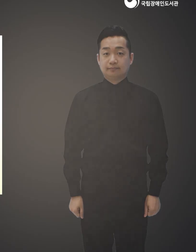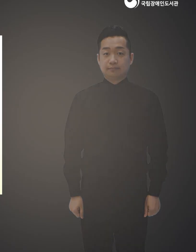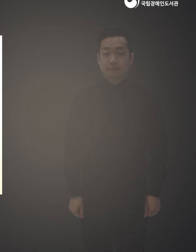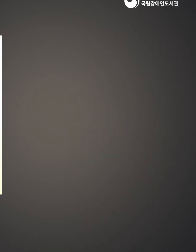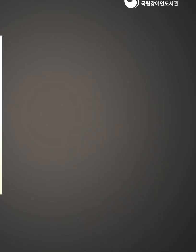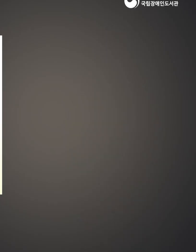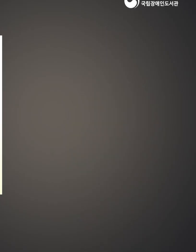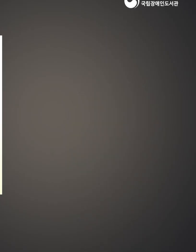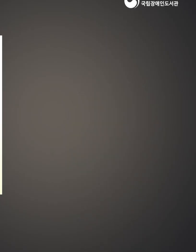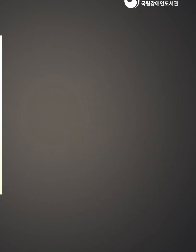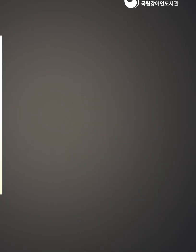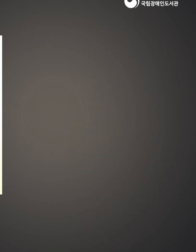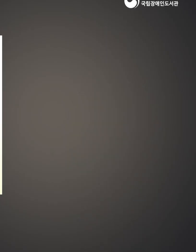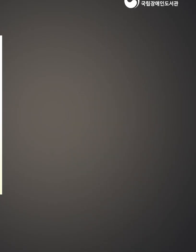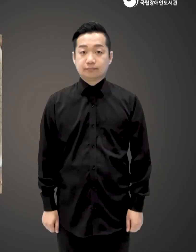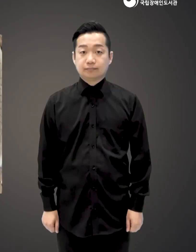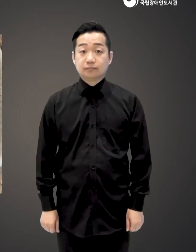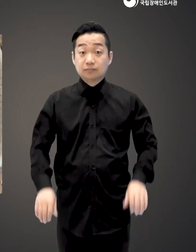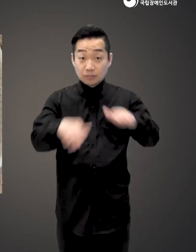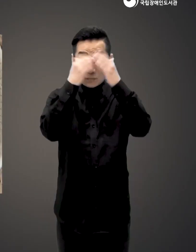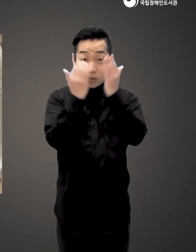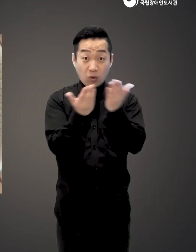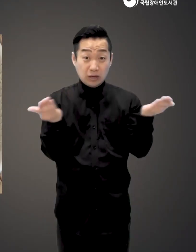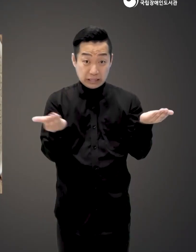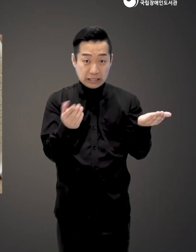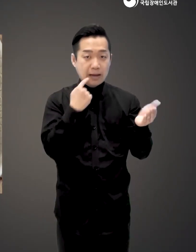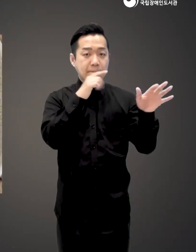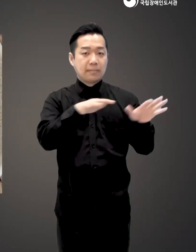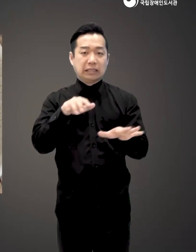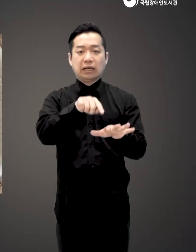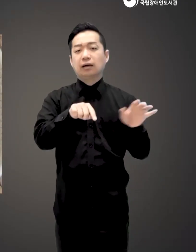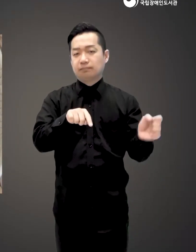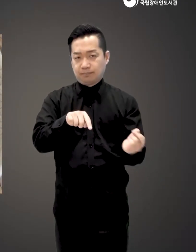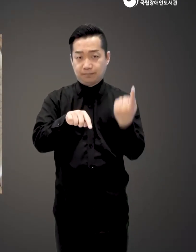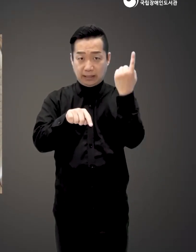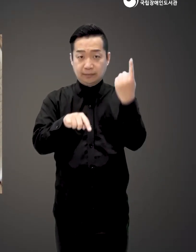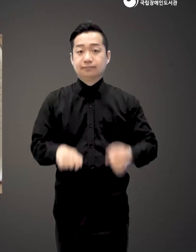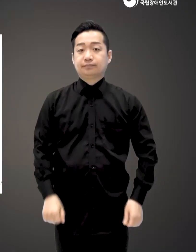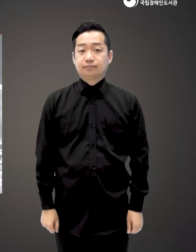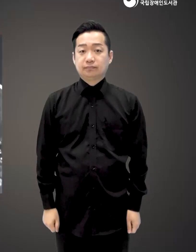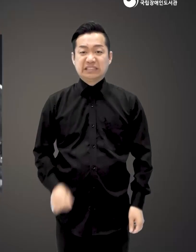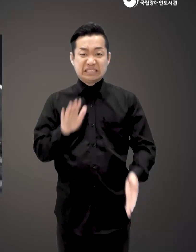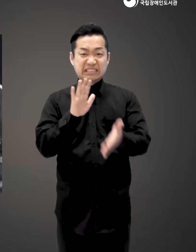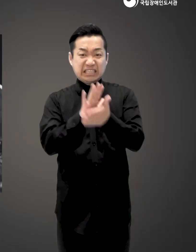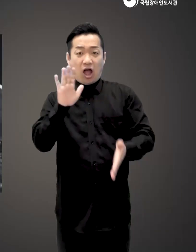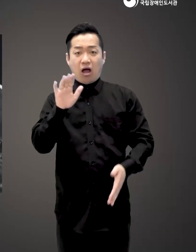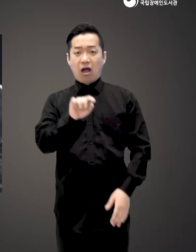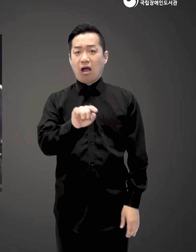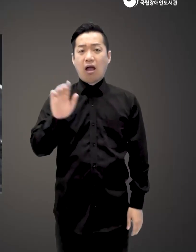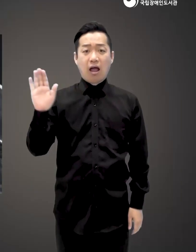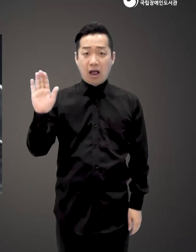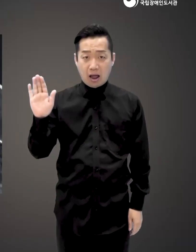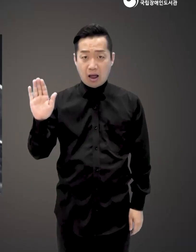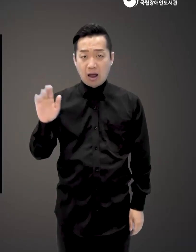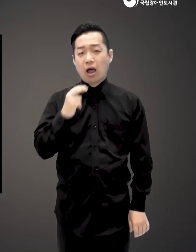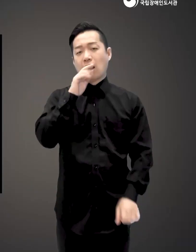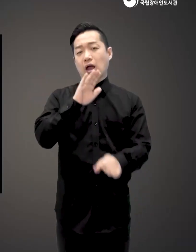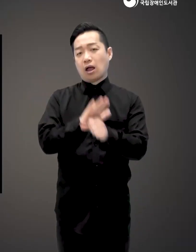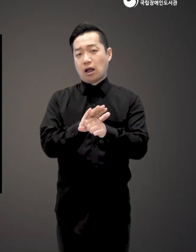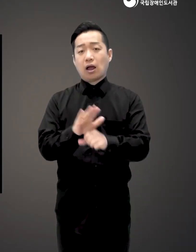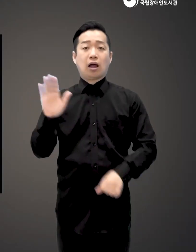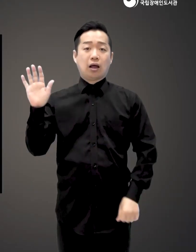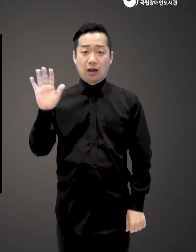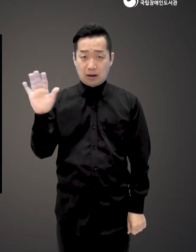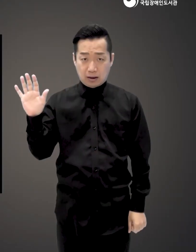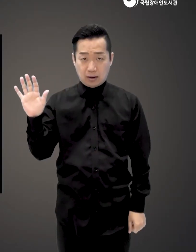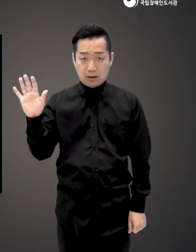출판사, 파지트. 모든 일은 바다에서 시작되었다. 되지 않을 거야.